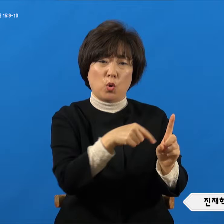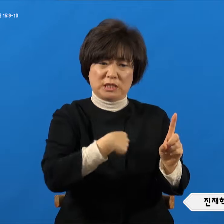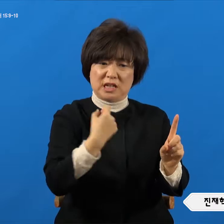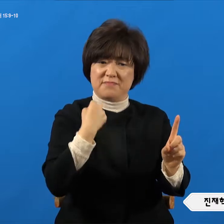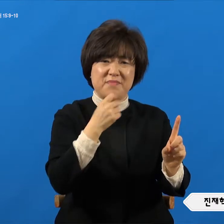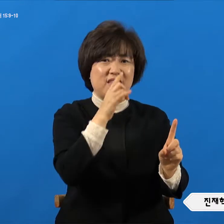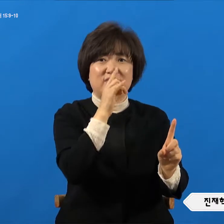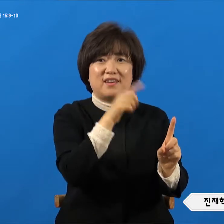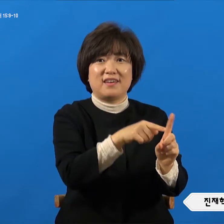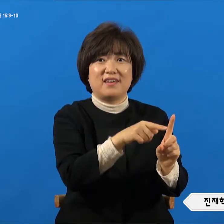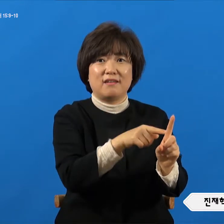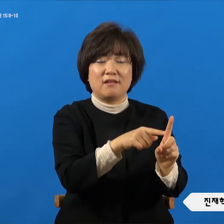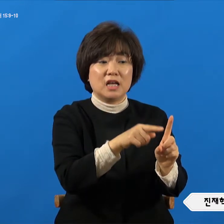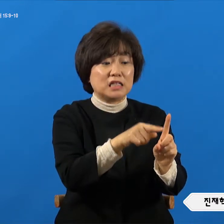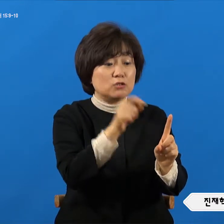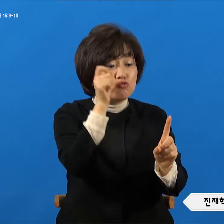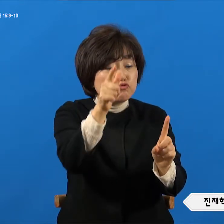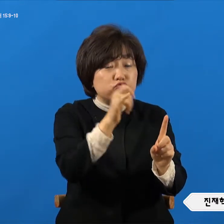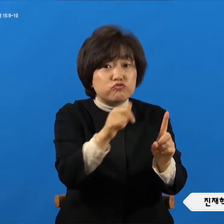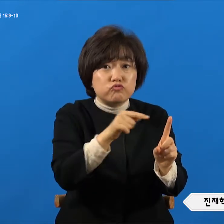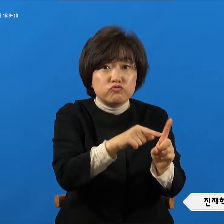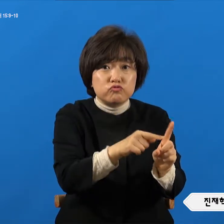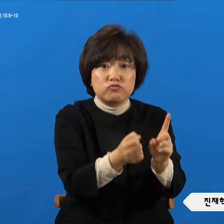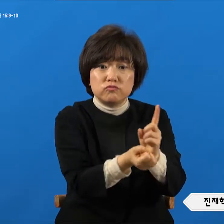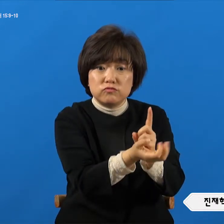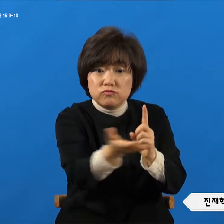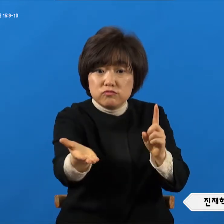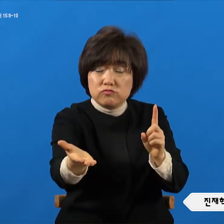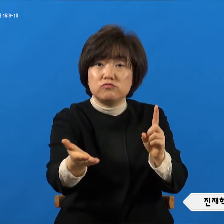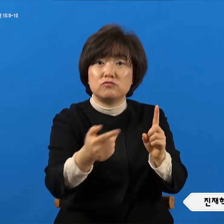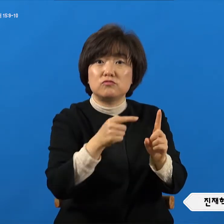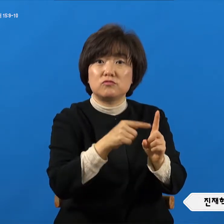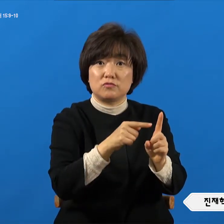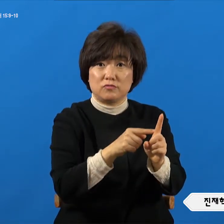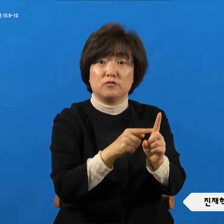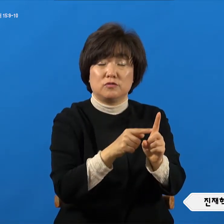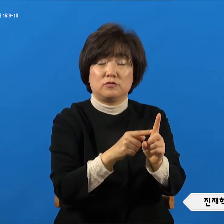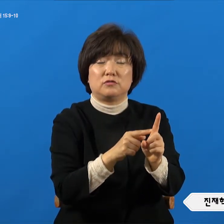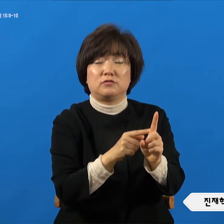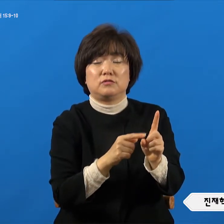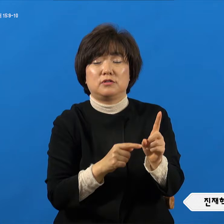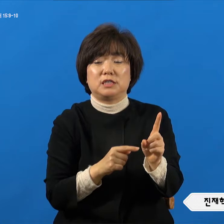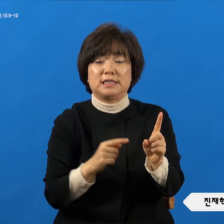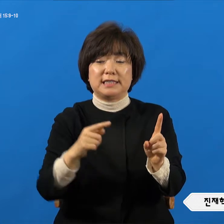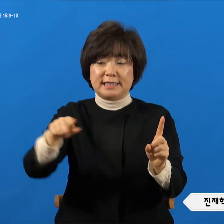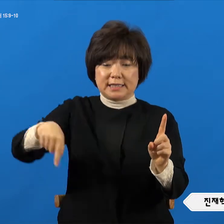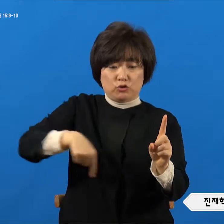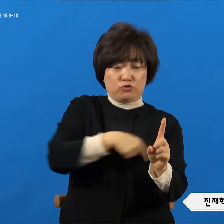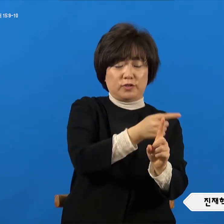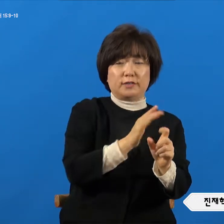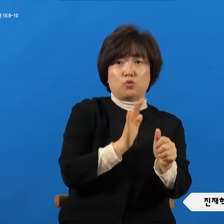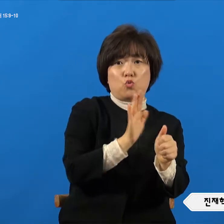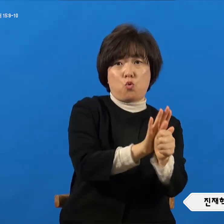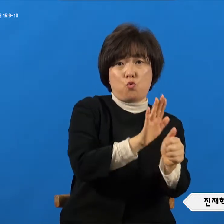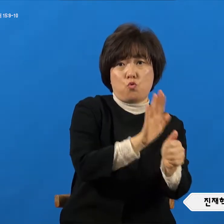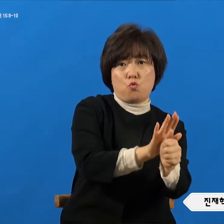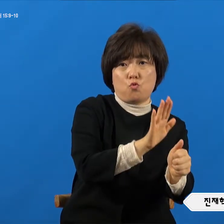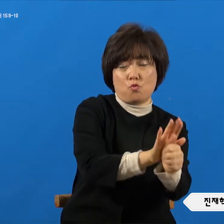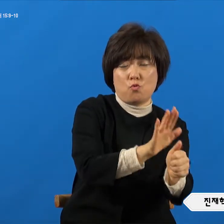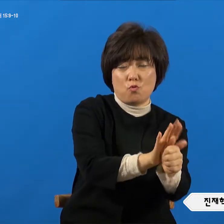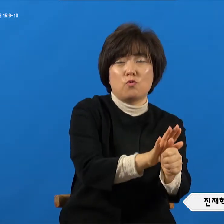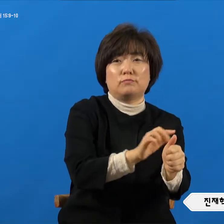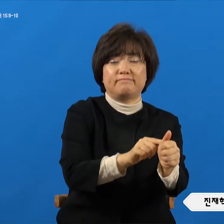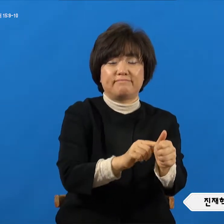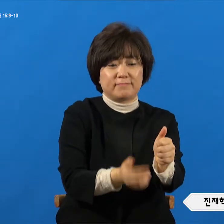없습니다. 그 사람이 위대한 영향력과 큰 영향력을 끼칠 때에는 그를 돕고 격려하고